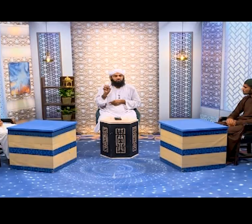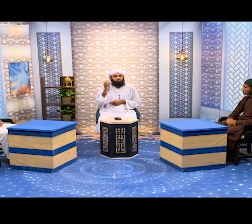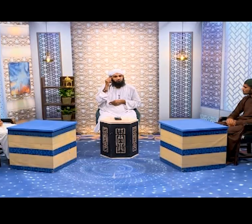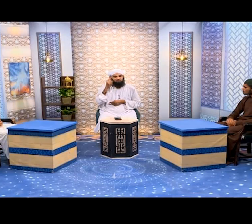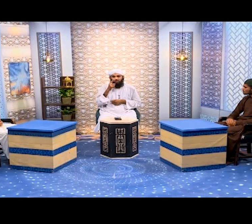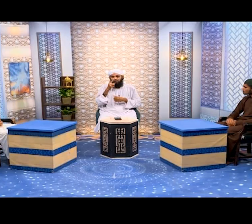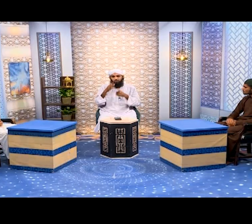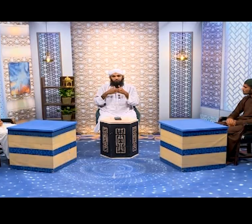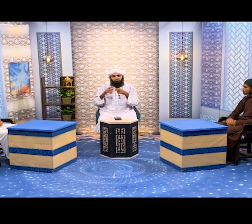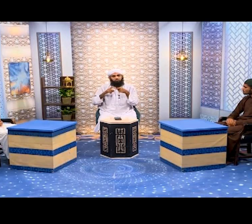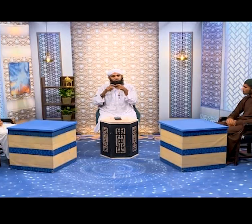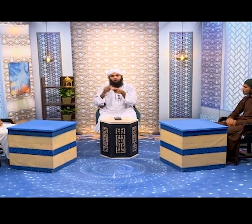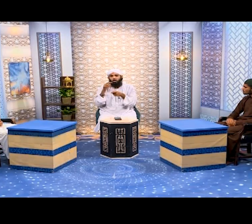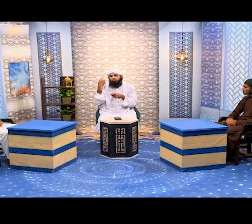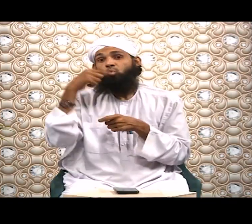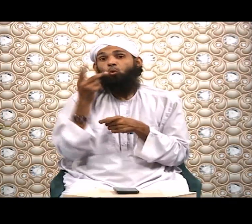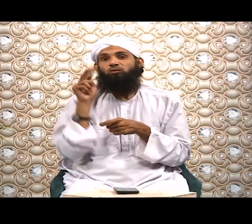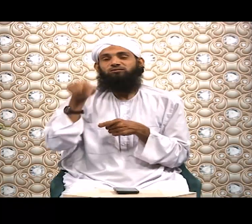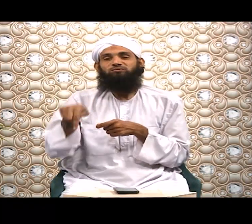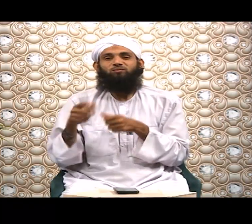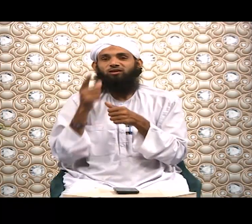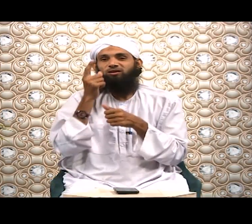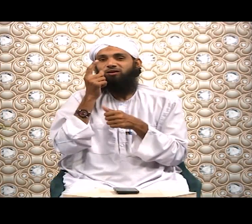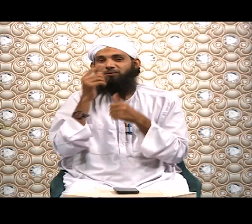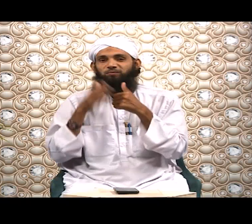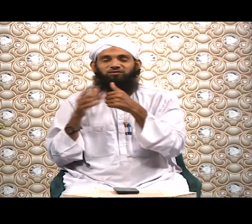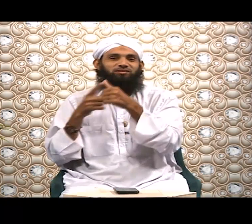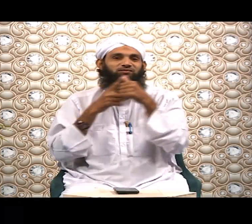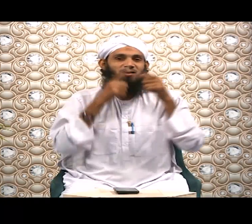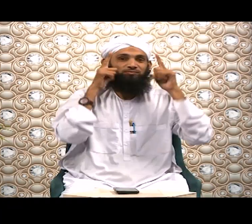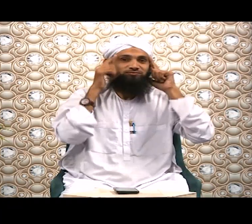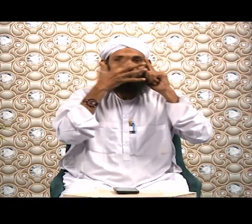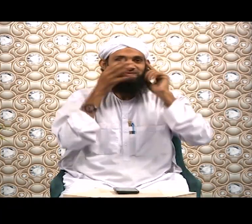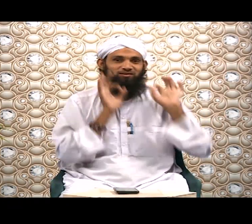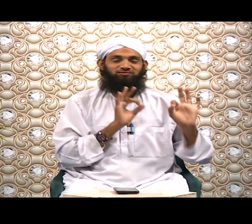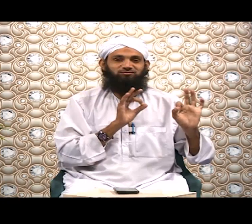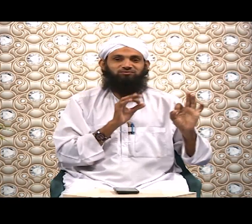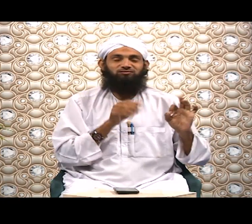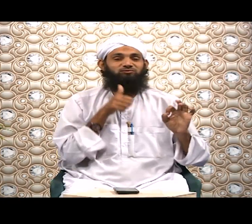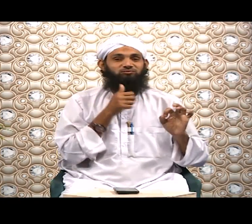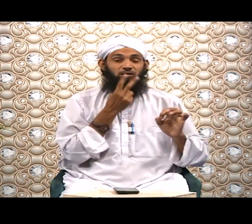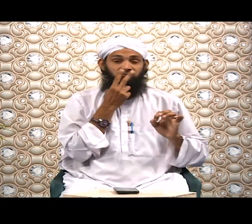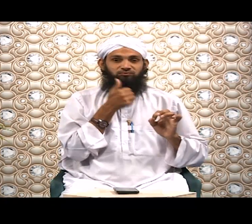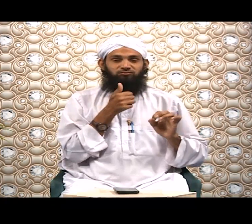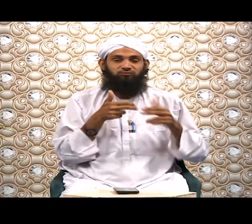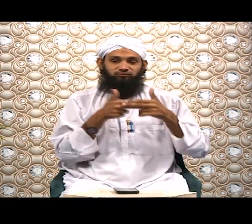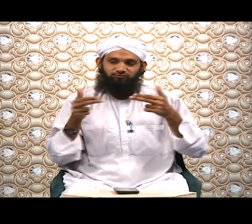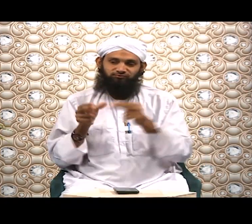جواب دیا ہاں، ایک خوبصورت چہرے والے اور اچھی خوشبو والے بزرگ تشریف لائے تھے۔ اس کے بعد انہوں نے تمام ماجرا سنایا اور یہ بھی